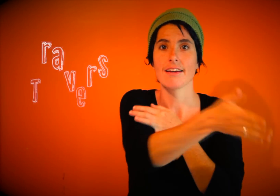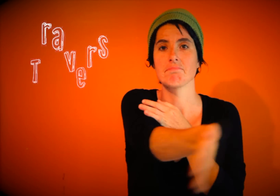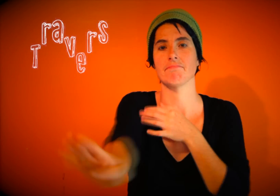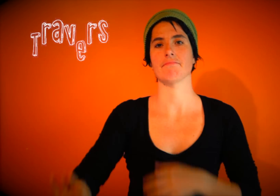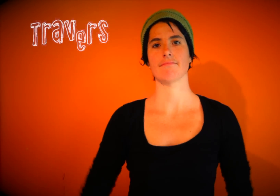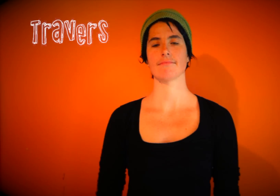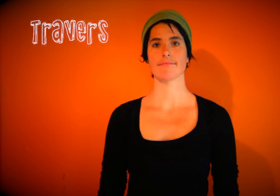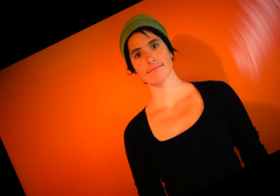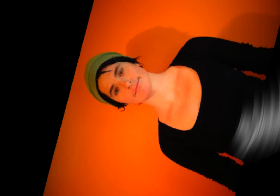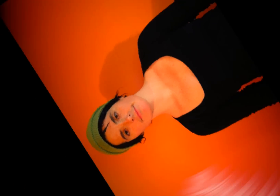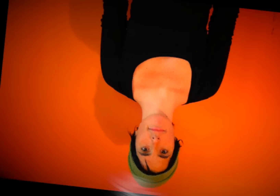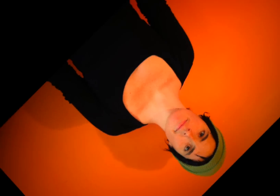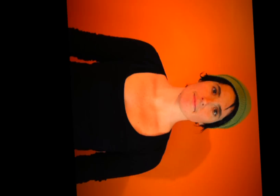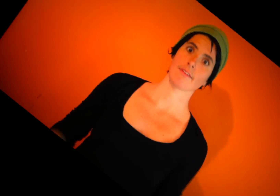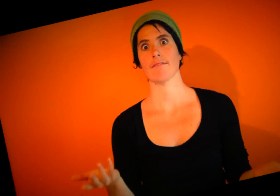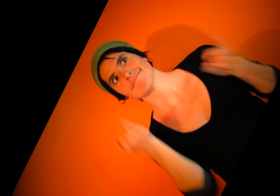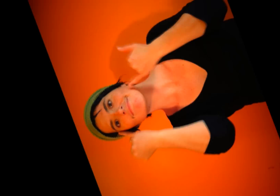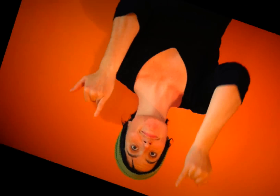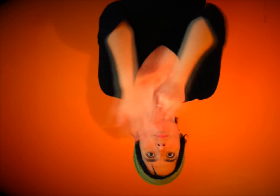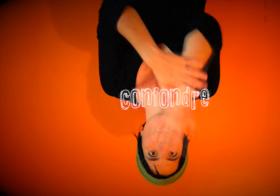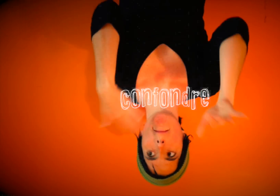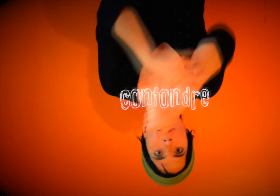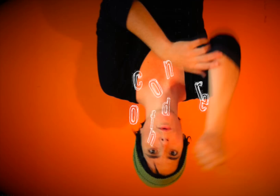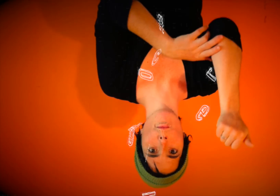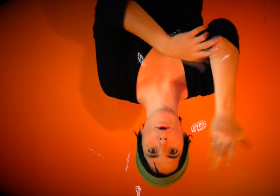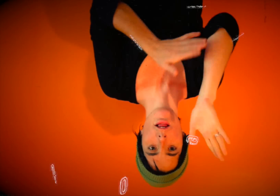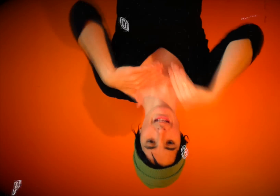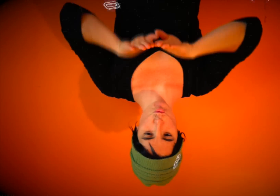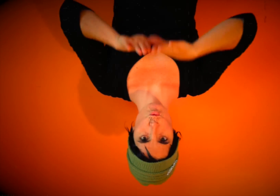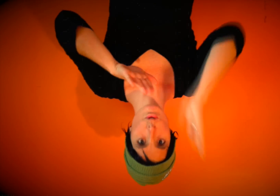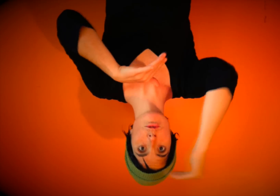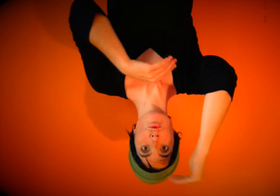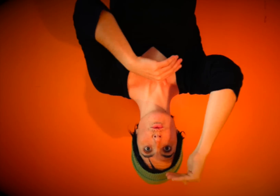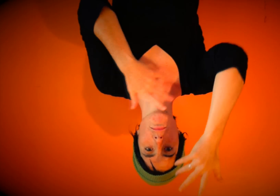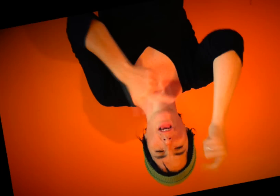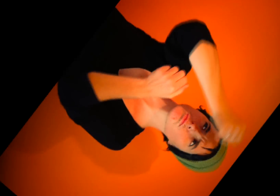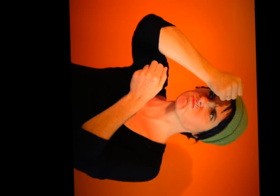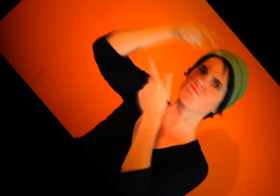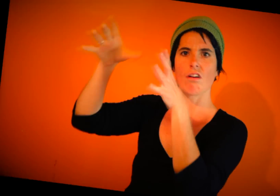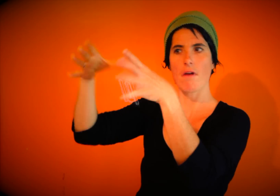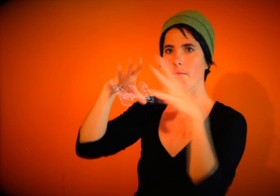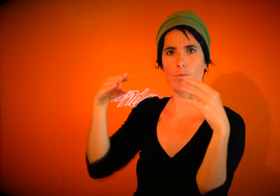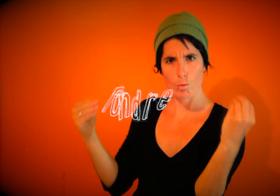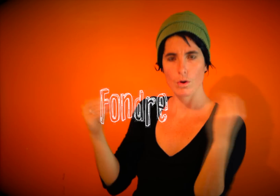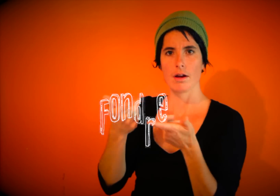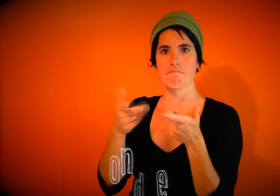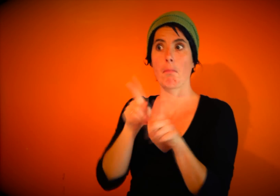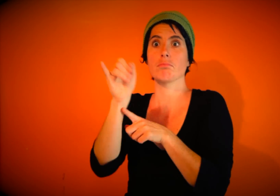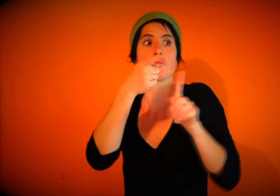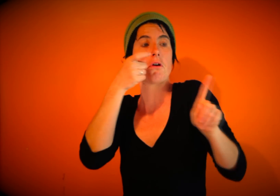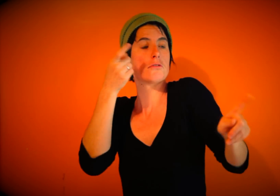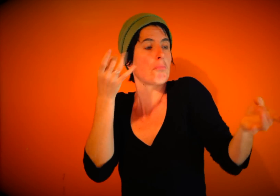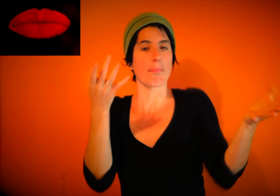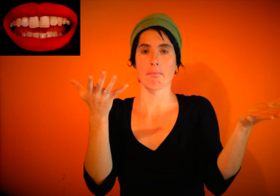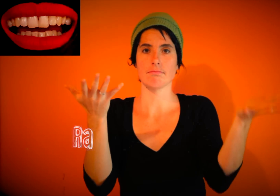les travers. Et pourquoi pas confondre le dessous, le dessus, parmi les cons se fondre, à